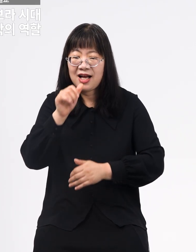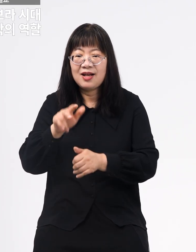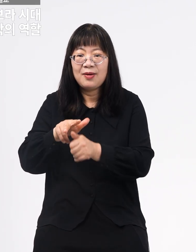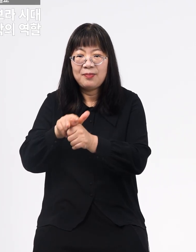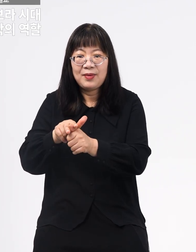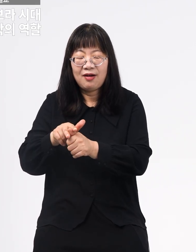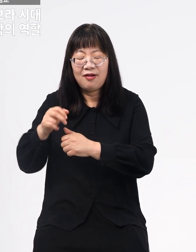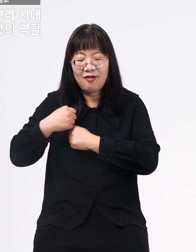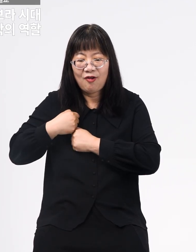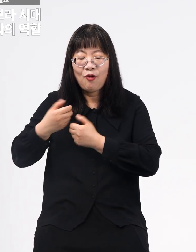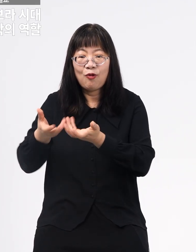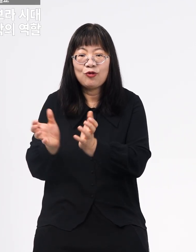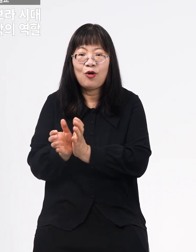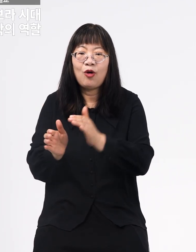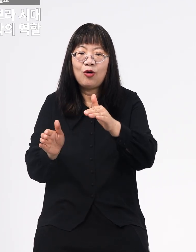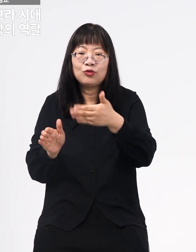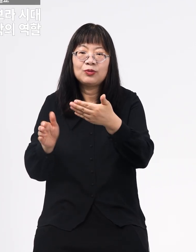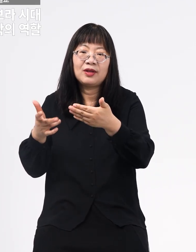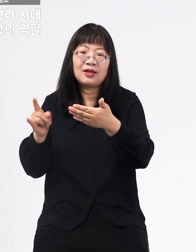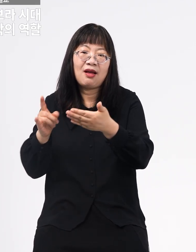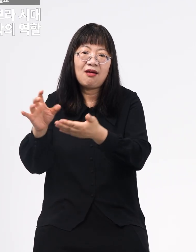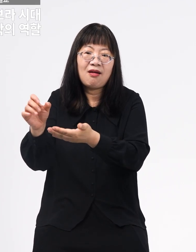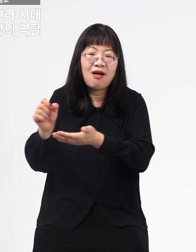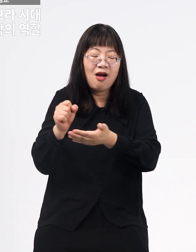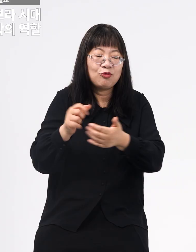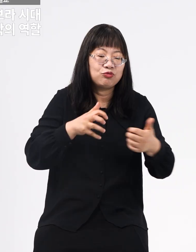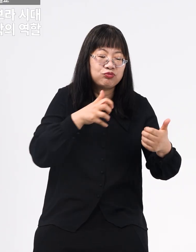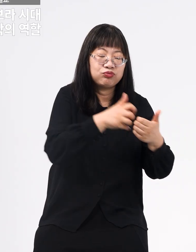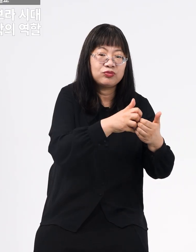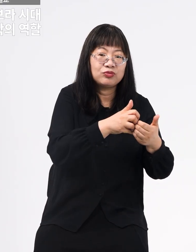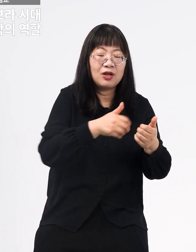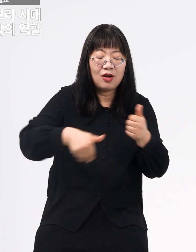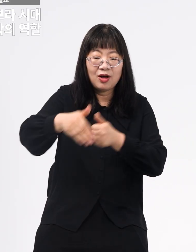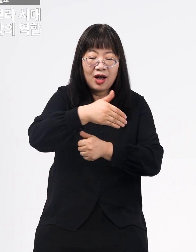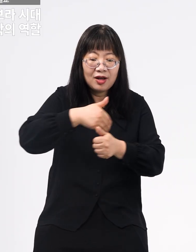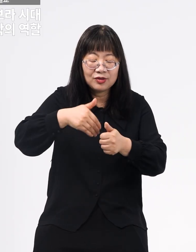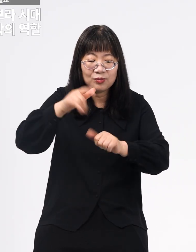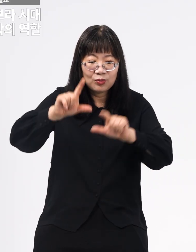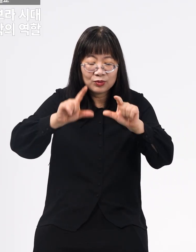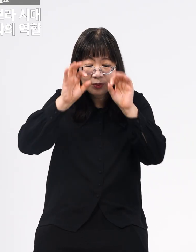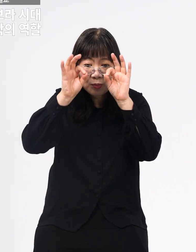철병거 900대를 준비하고 들어와요. 그 광경을 한번 보십시다.